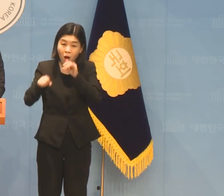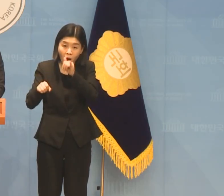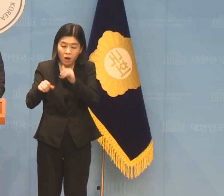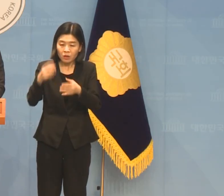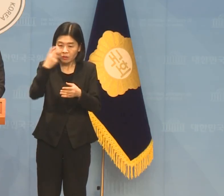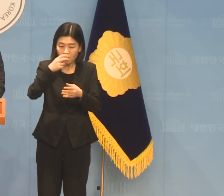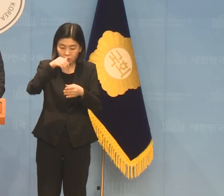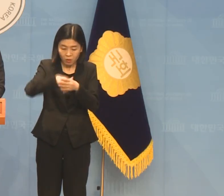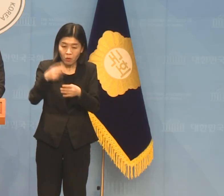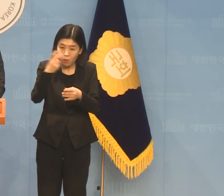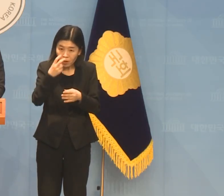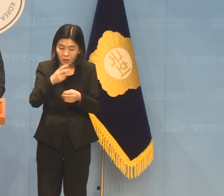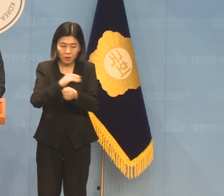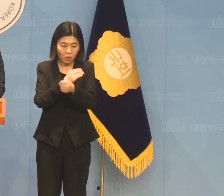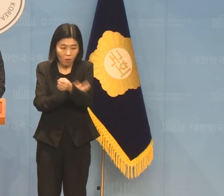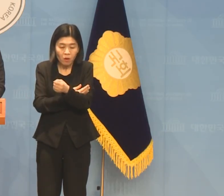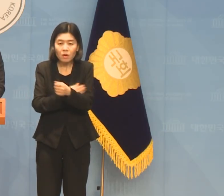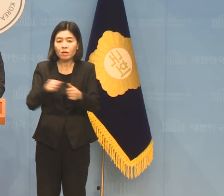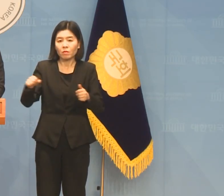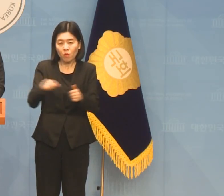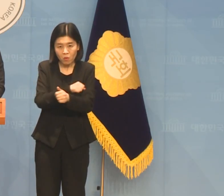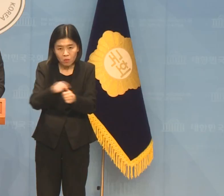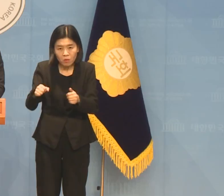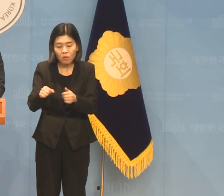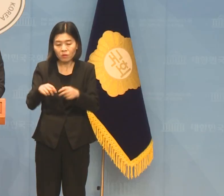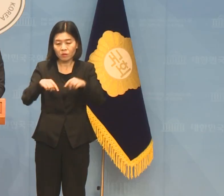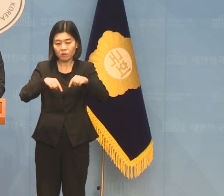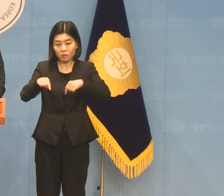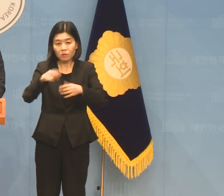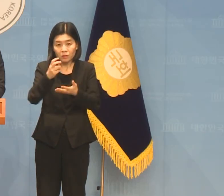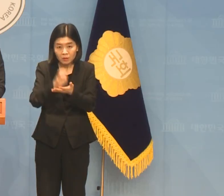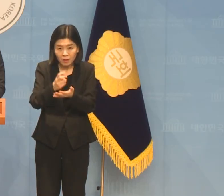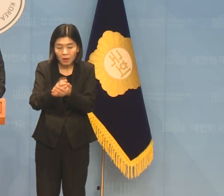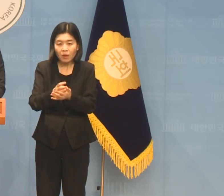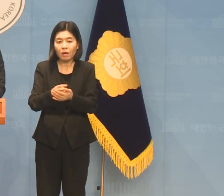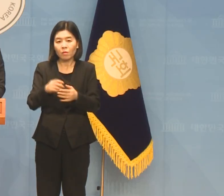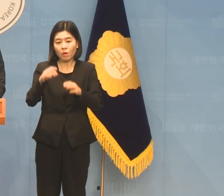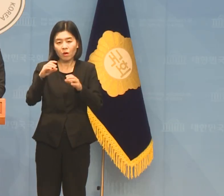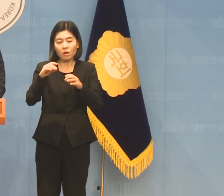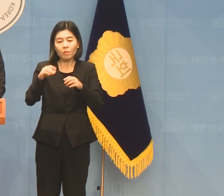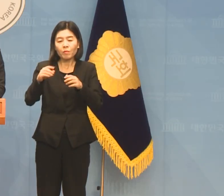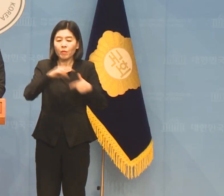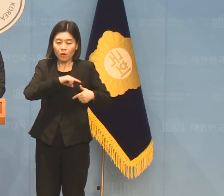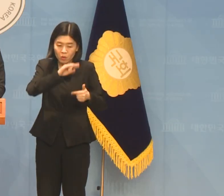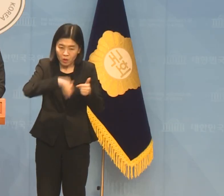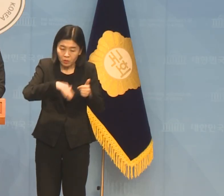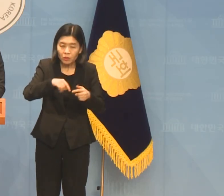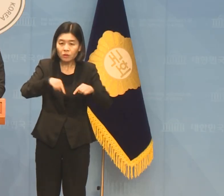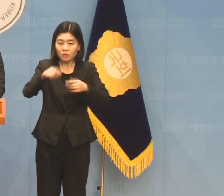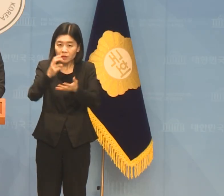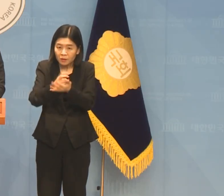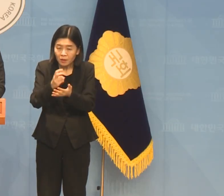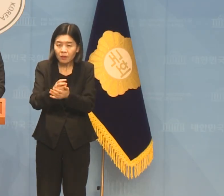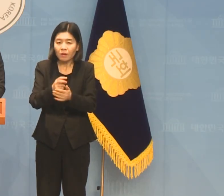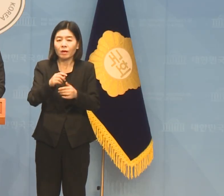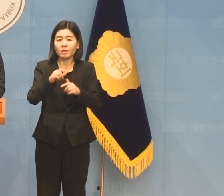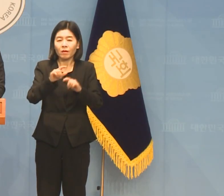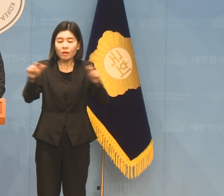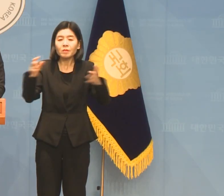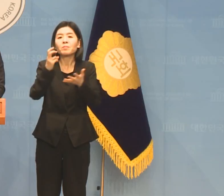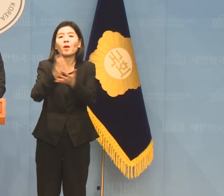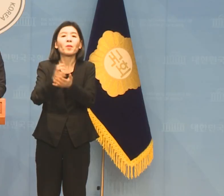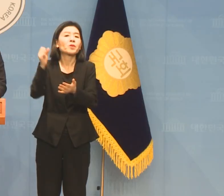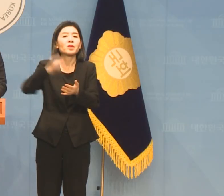권리 침해 및 사이버 폭력 정책, 폭력적 콘텐츠 정책, 명예훼손 정책, 그리고 중어성 콘텐츠 정책을